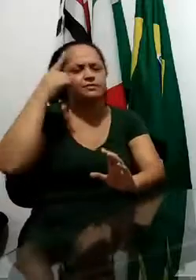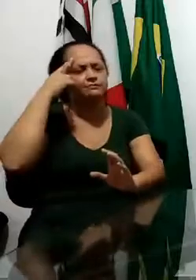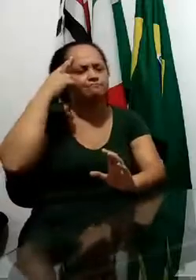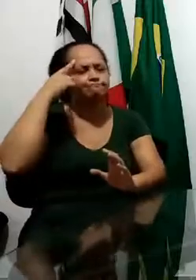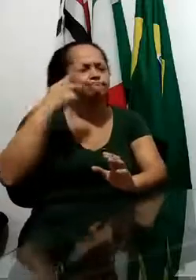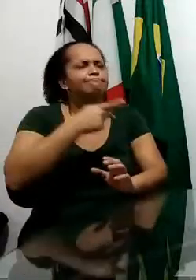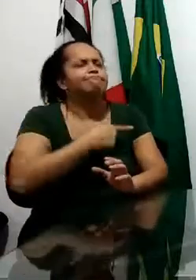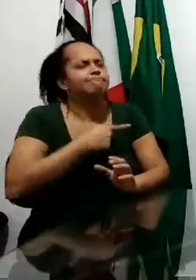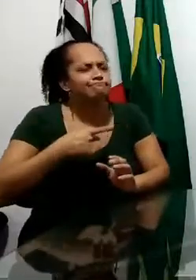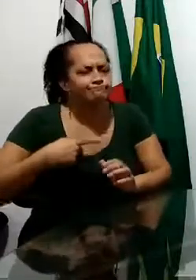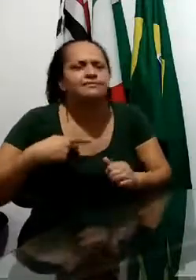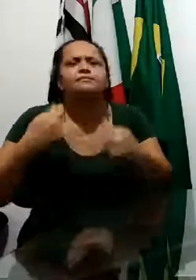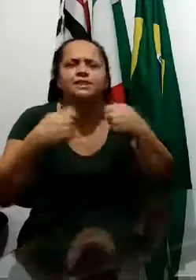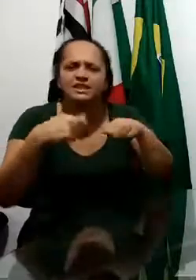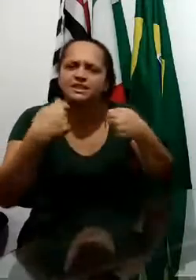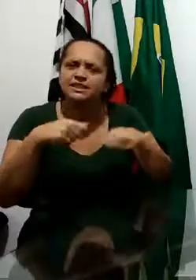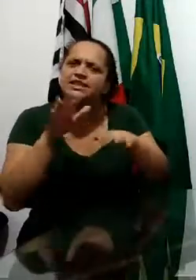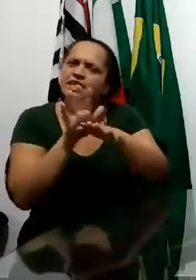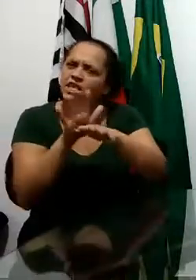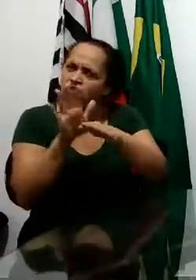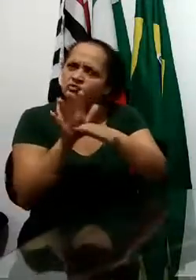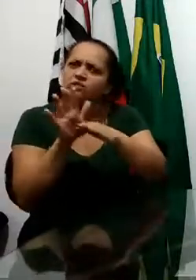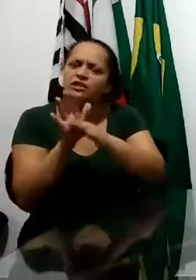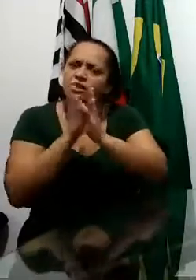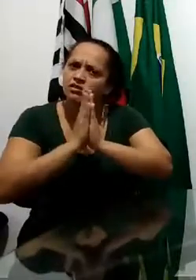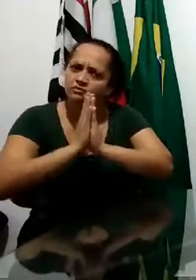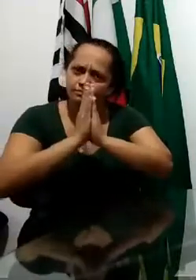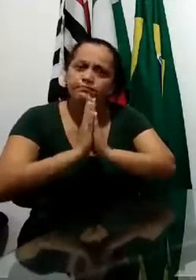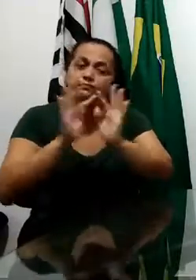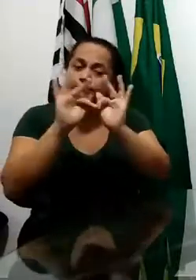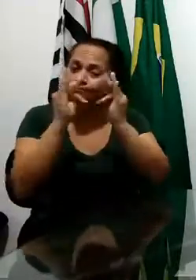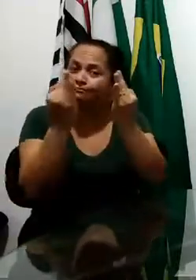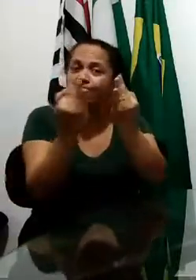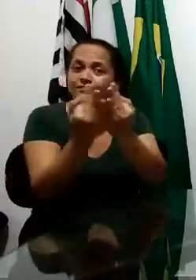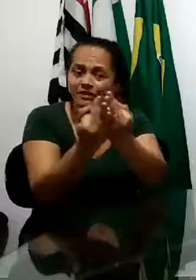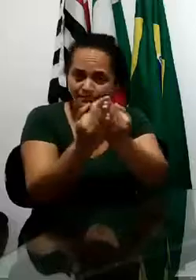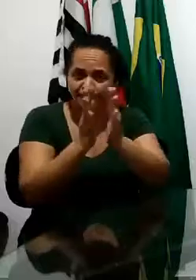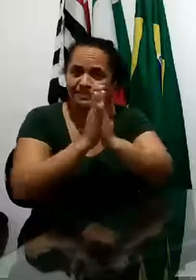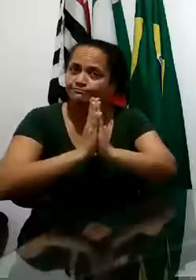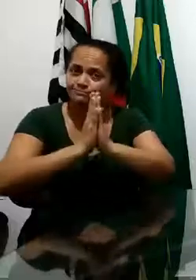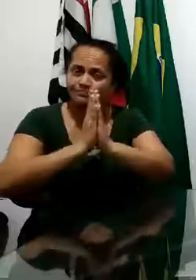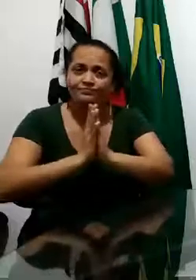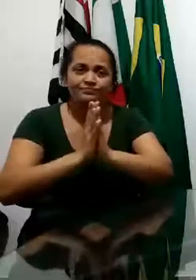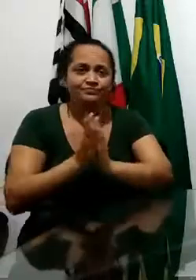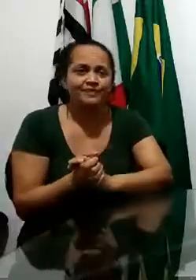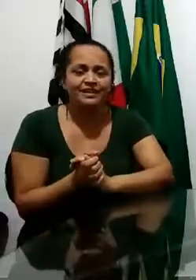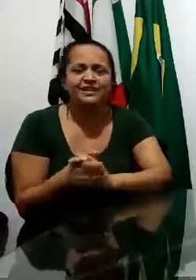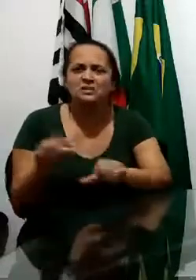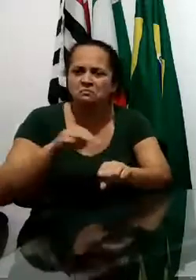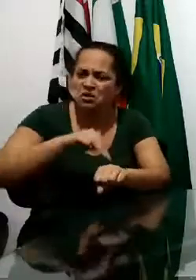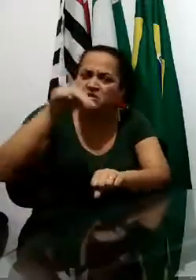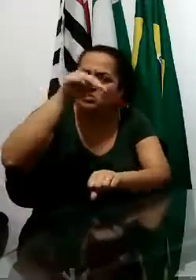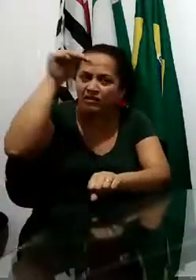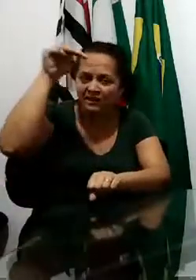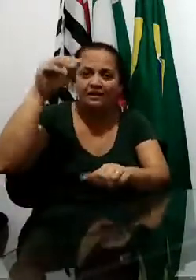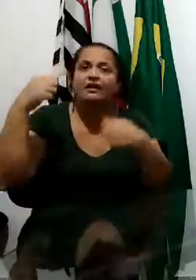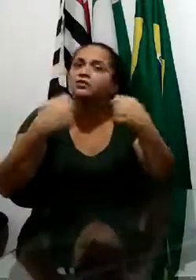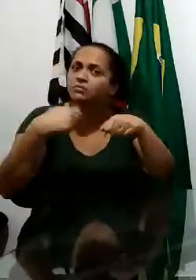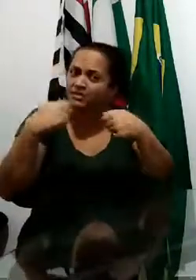na brecha e oram pela vida dele, pela família dele, né? Não só o pastor, como o missionário e todos,